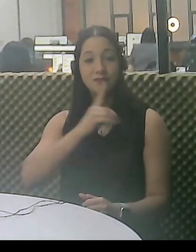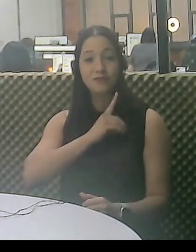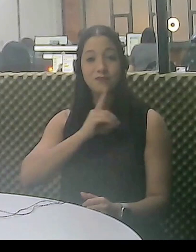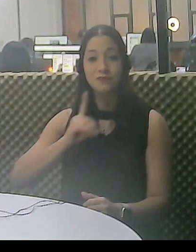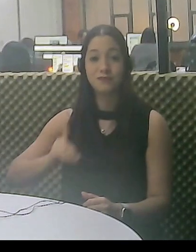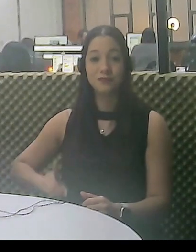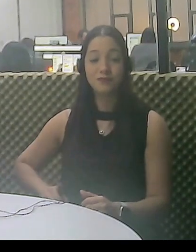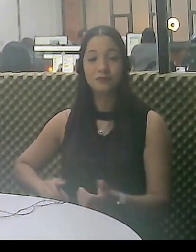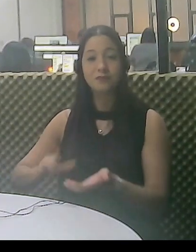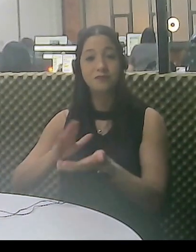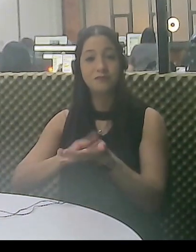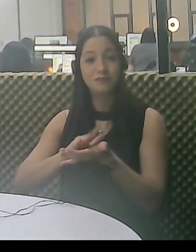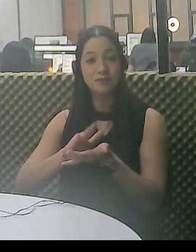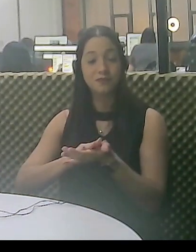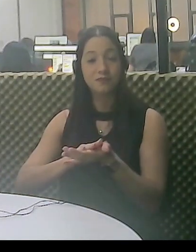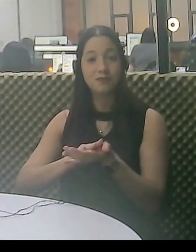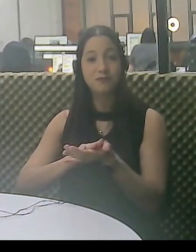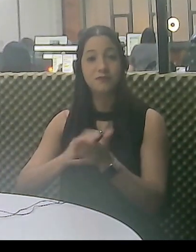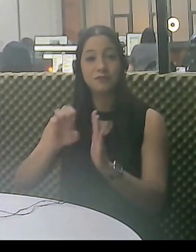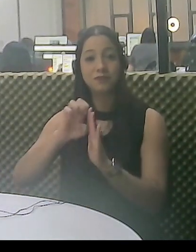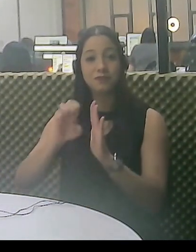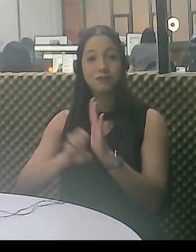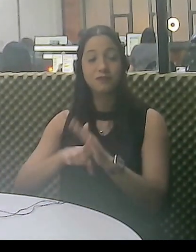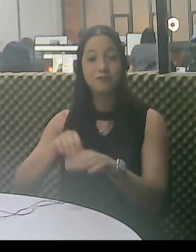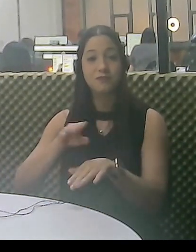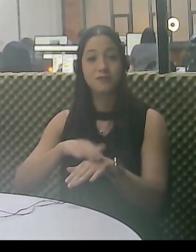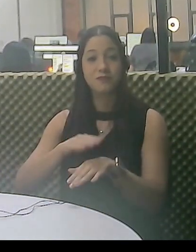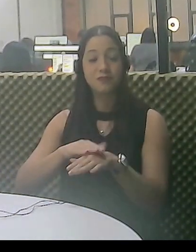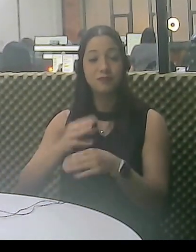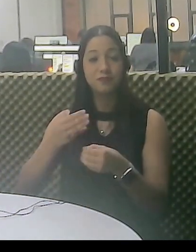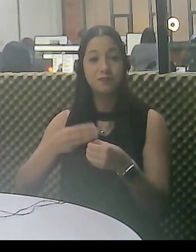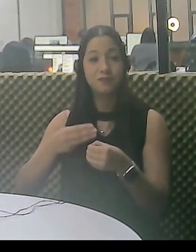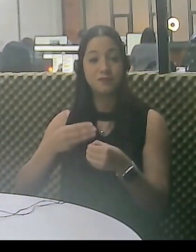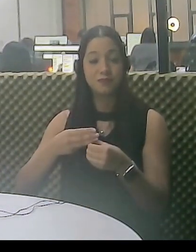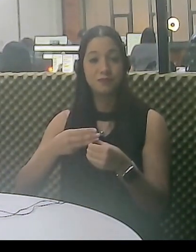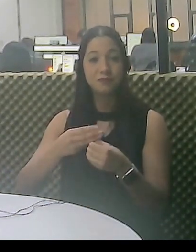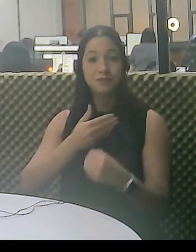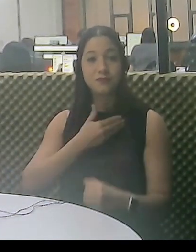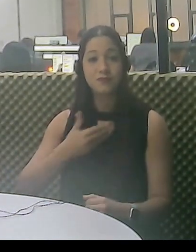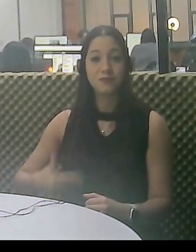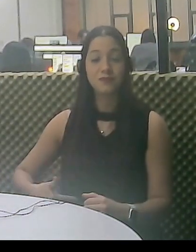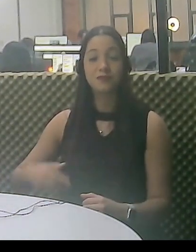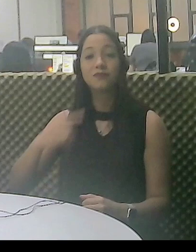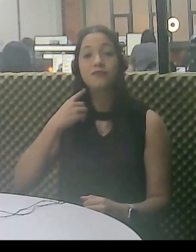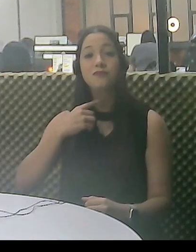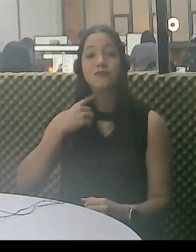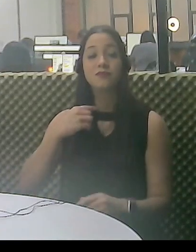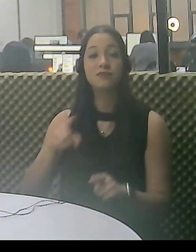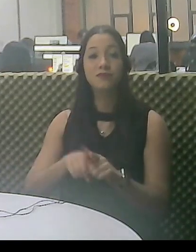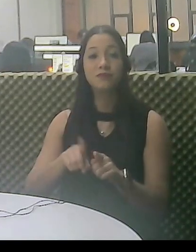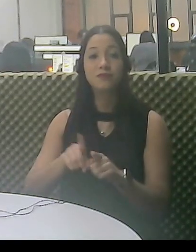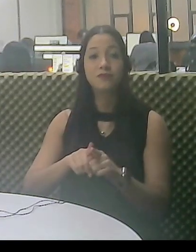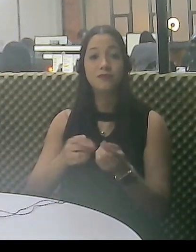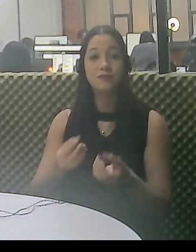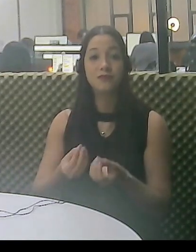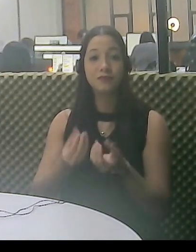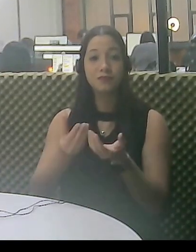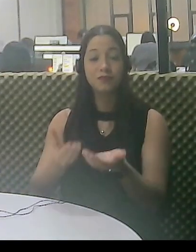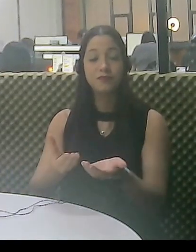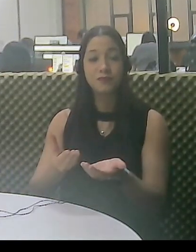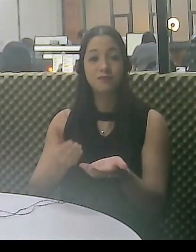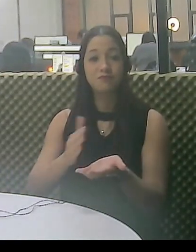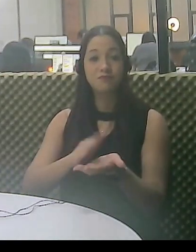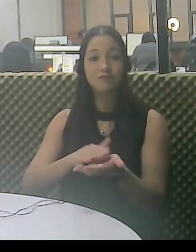deputados, parabéns às emendas próprias do município e ao governo de Minas também, que propiciou uma entrega aqui.